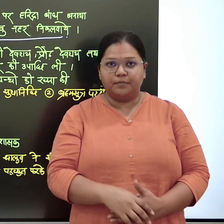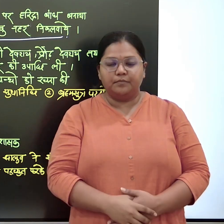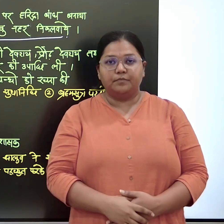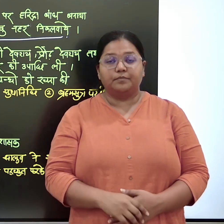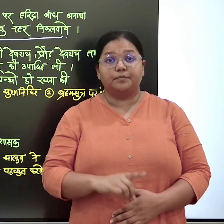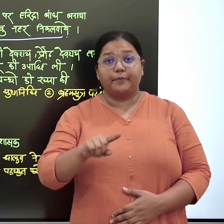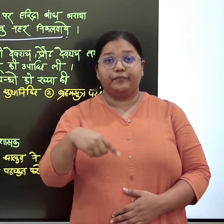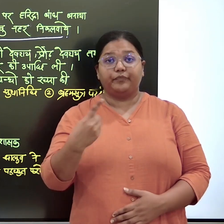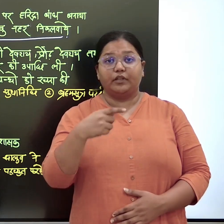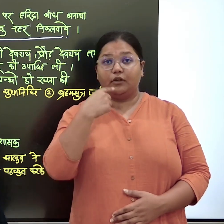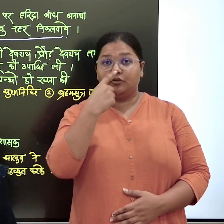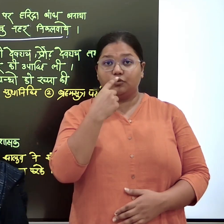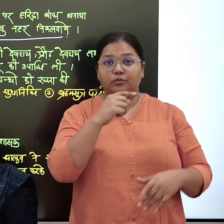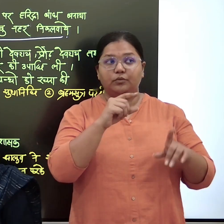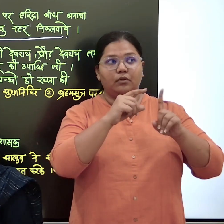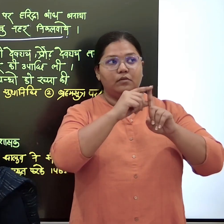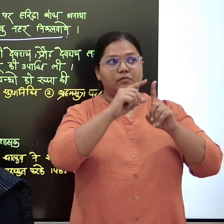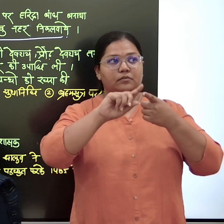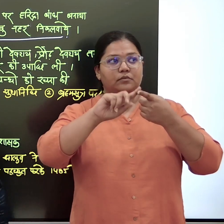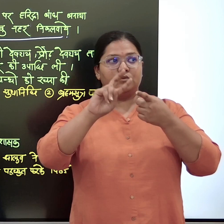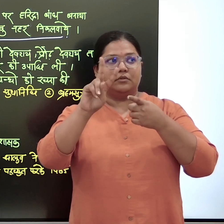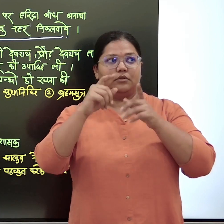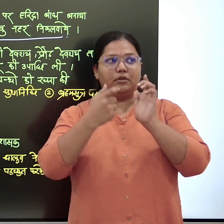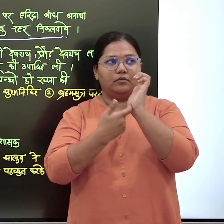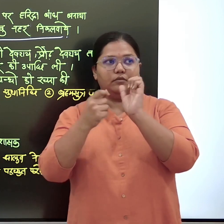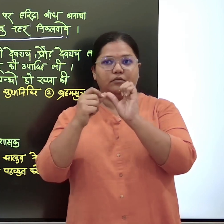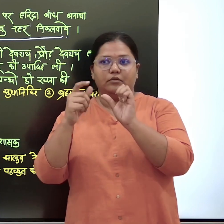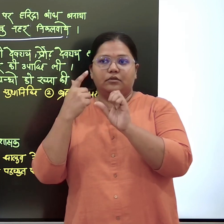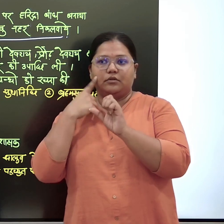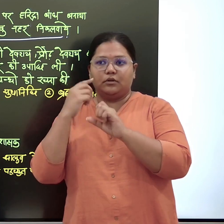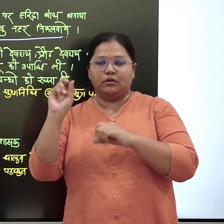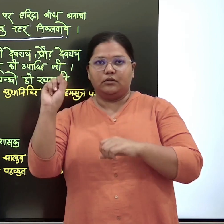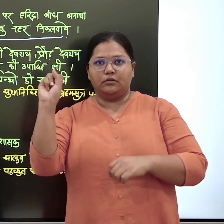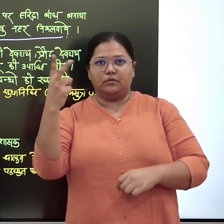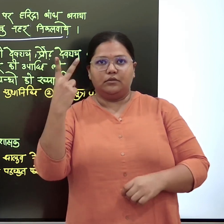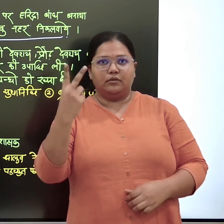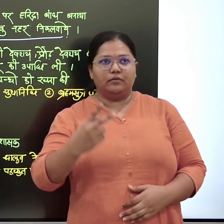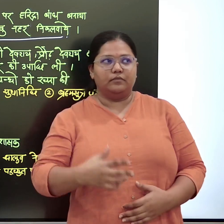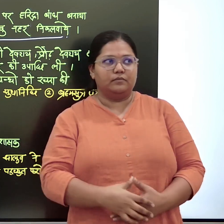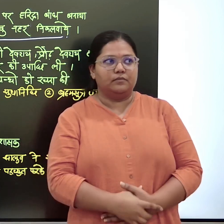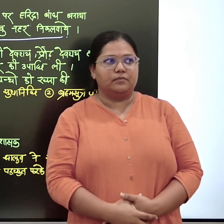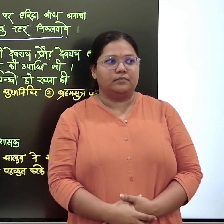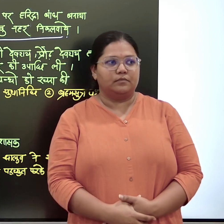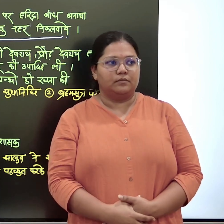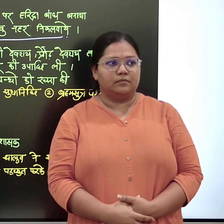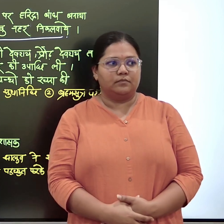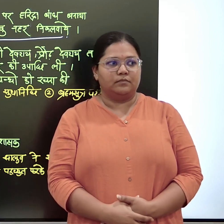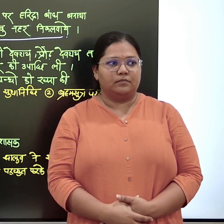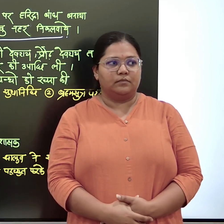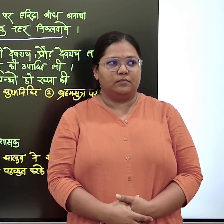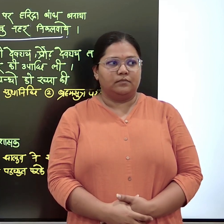देवराय द्वितीय। नेक्स्ट लिखो, देवराय द्वितीय।